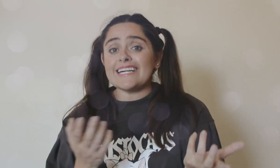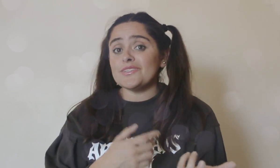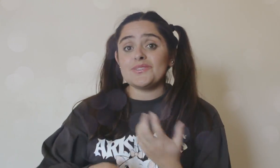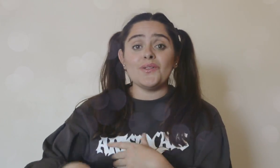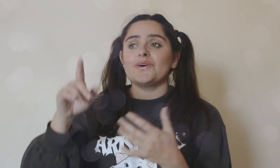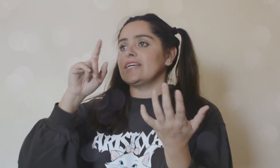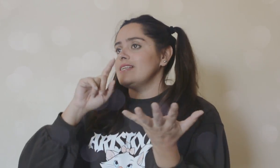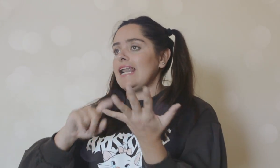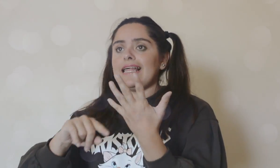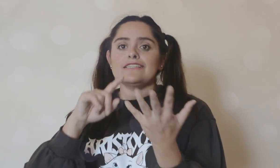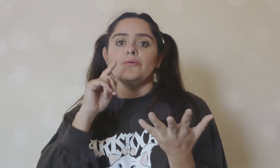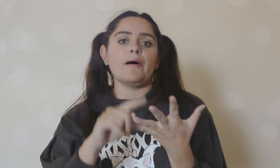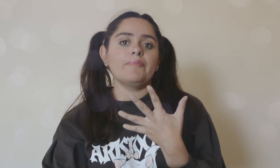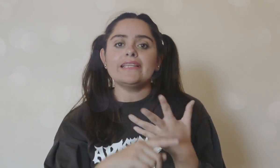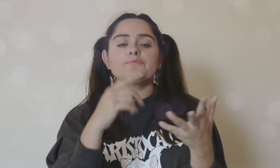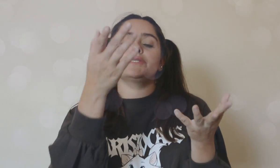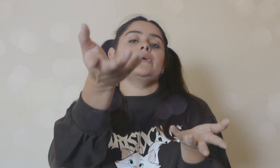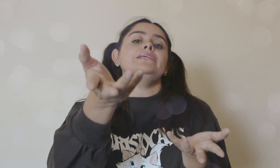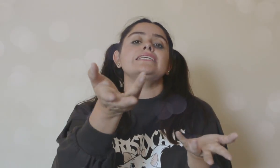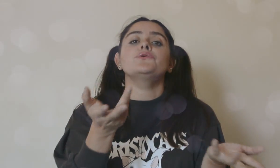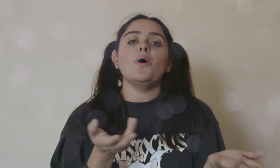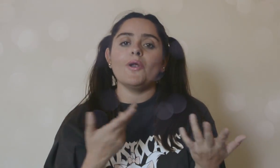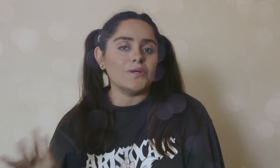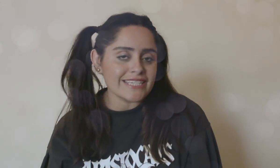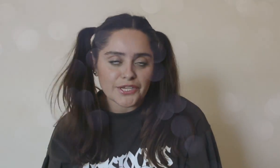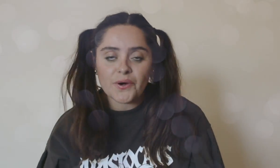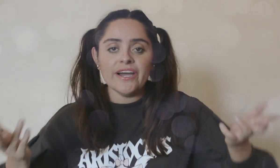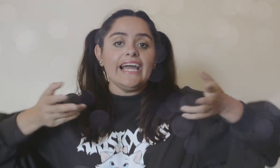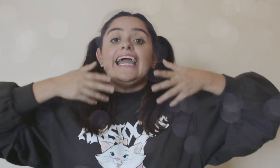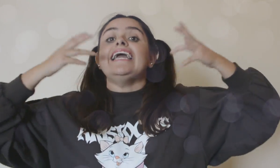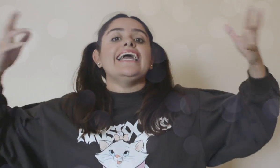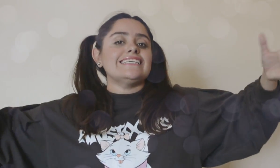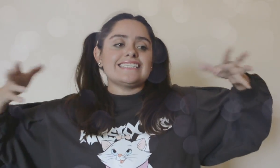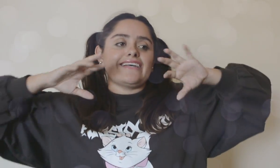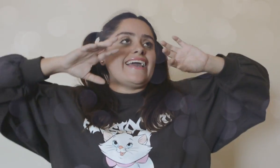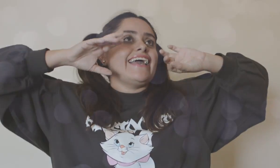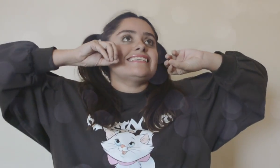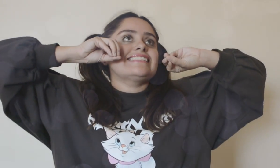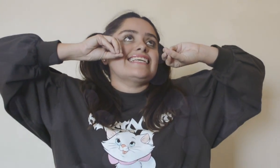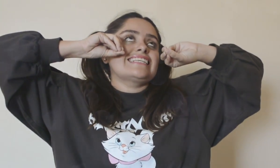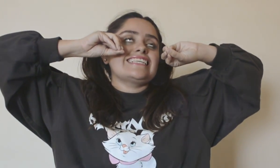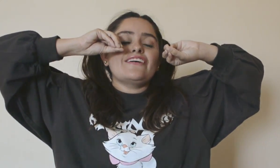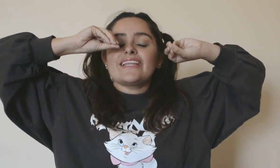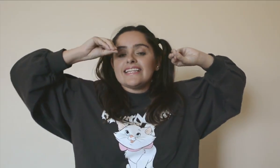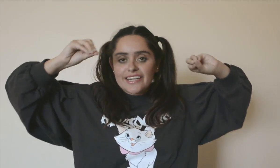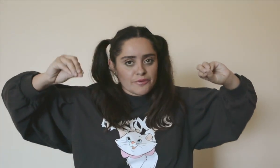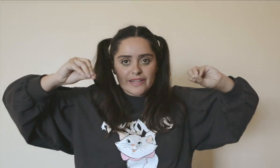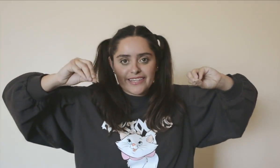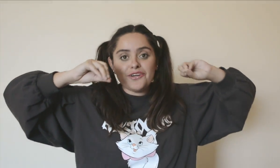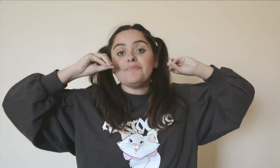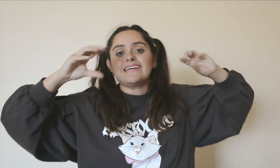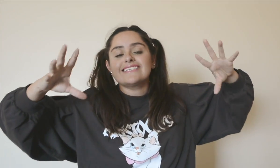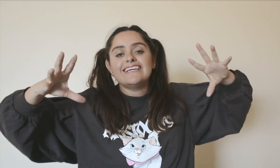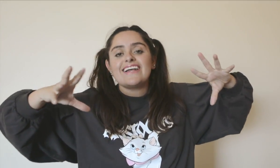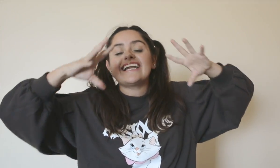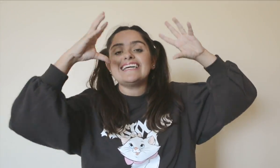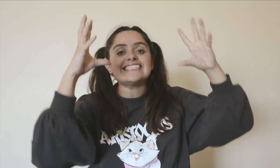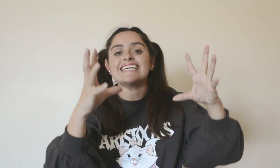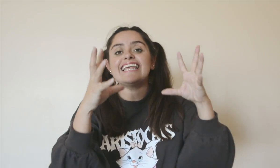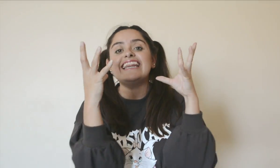Con todo, con ensaladas, con papitas, pues ya viste tú cómo lo hice yo. Es extraordinario platillo para celebrar este